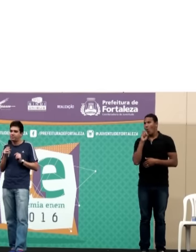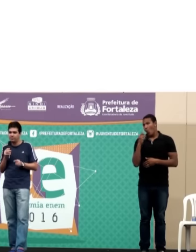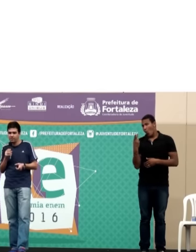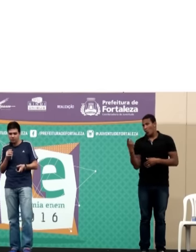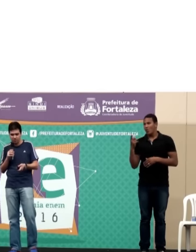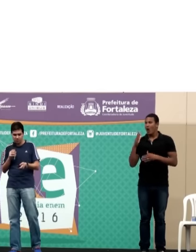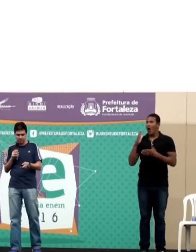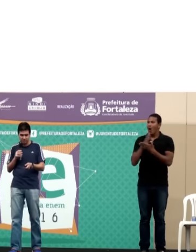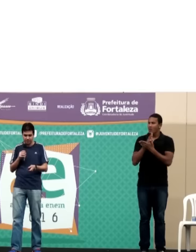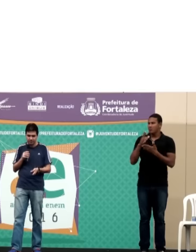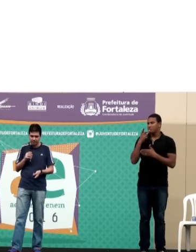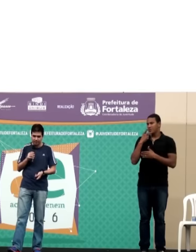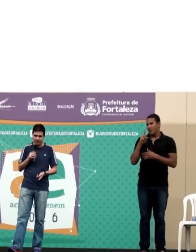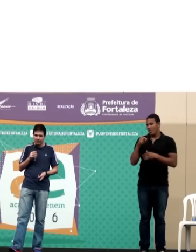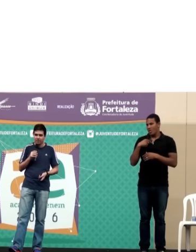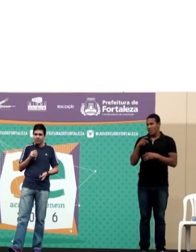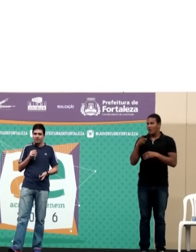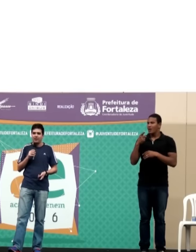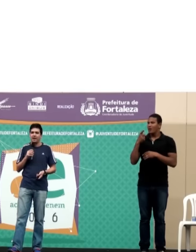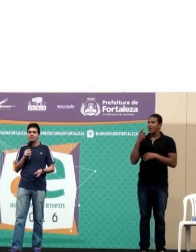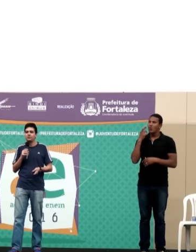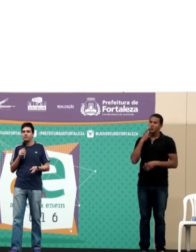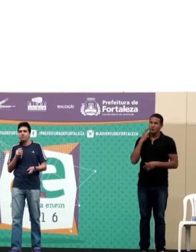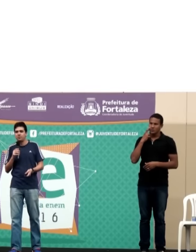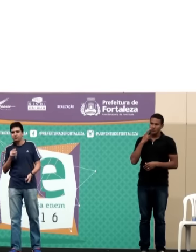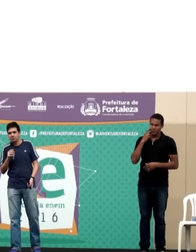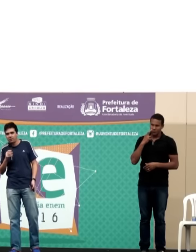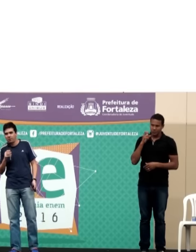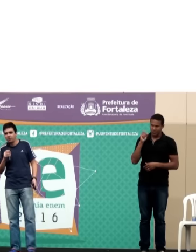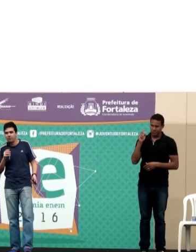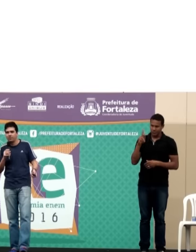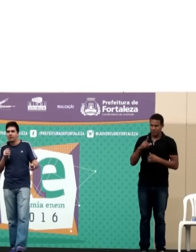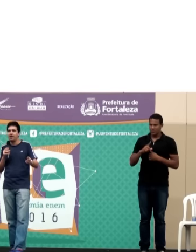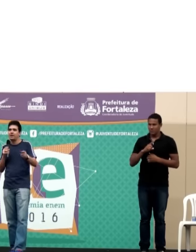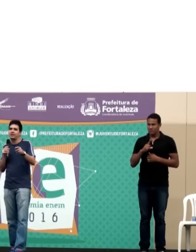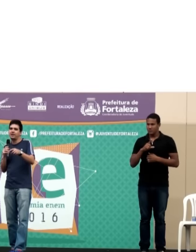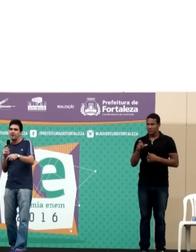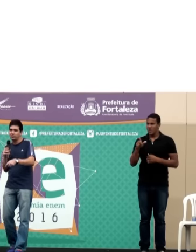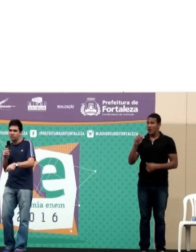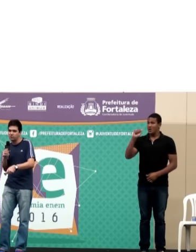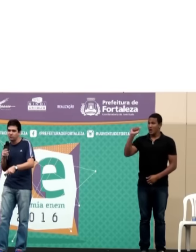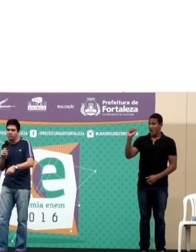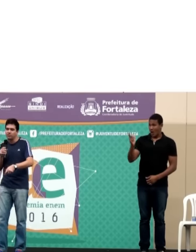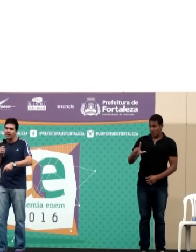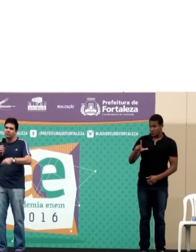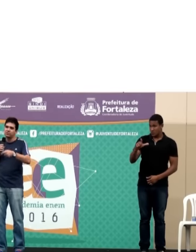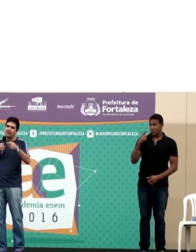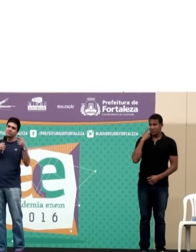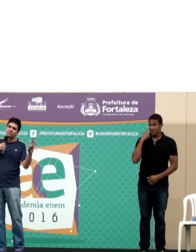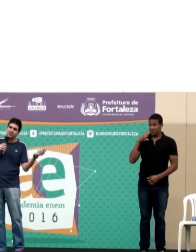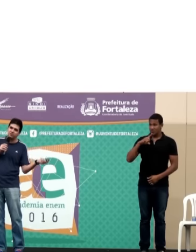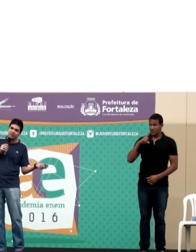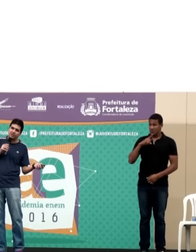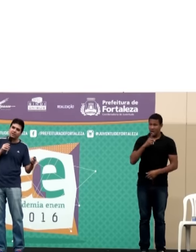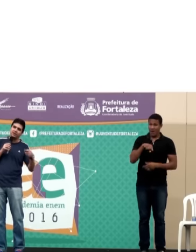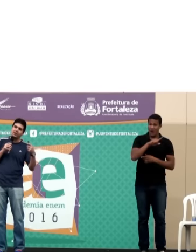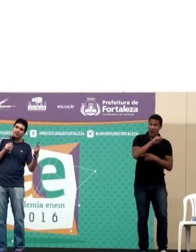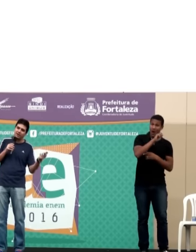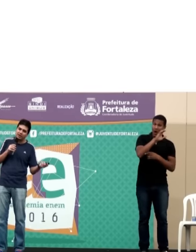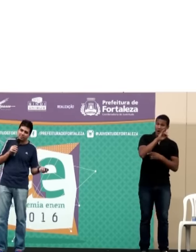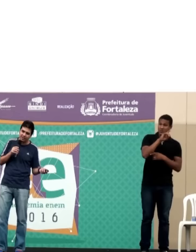tá? Vermelho ou rosa. Azul de bromotimol, aqui é azul. Lá nos ácidos era o